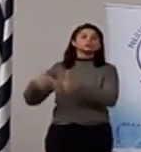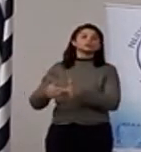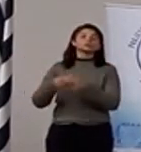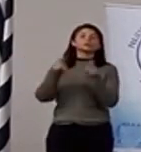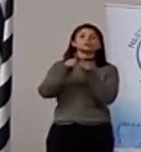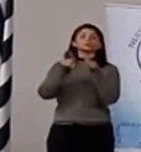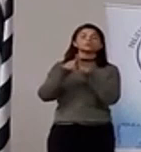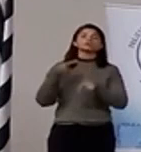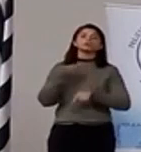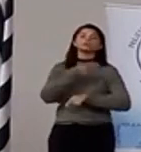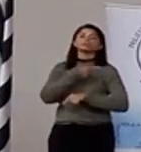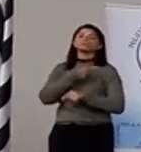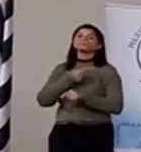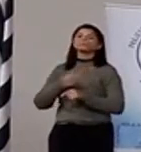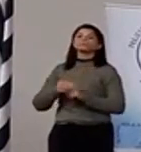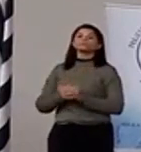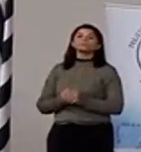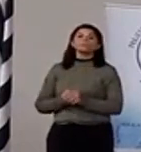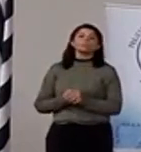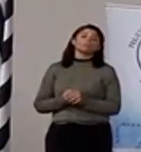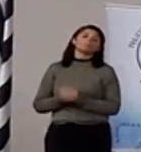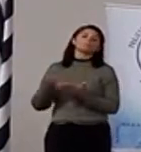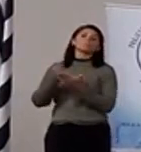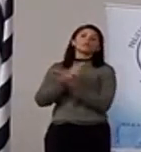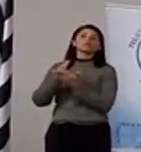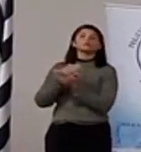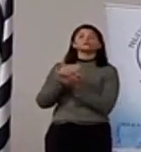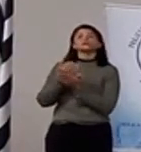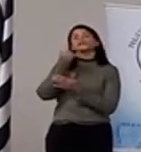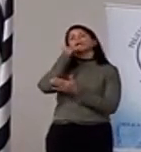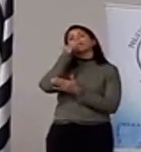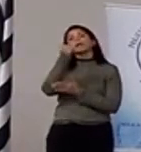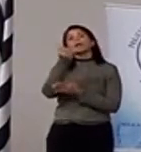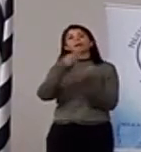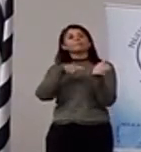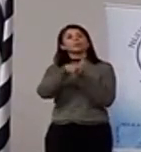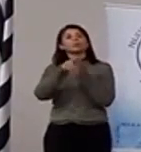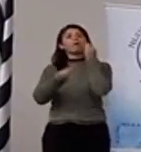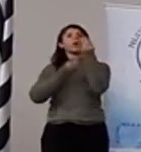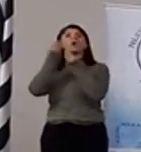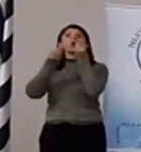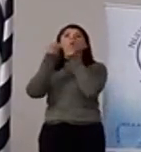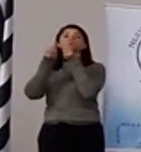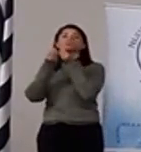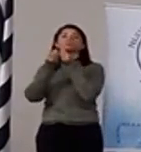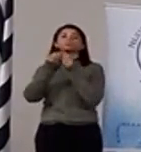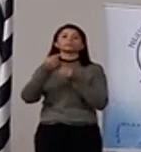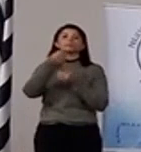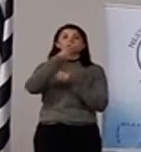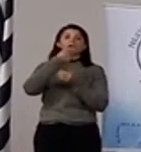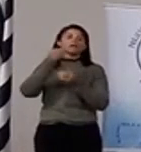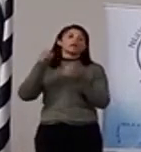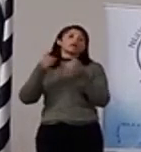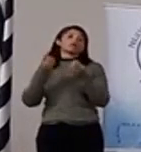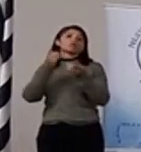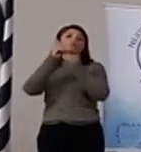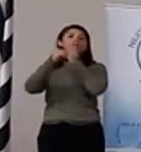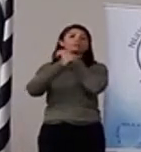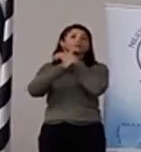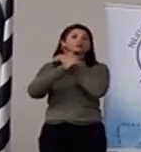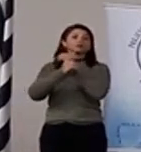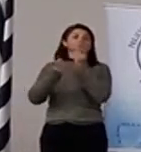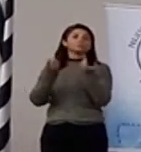de saúde. Que às vezes o pessoal liga e fala, como que eu faço para ir para o SER? Precisa avaliar lá na UBS,